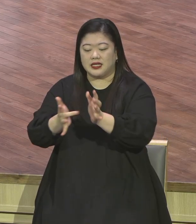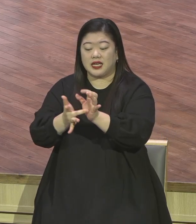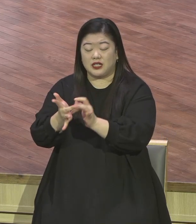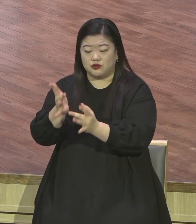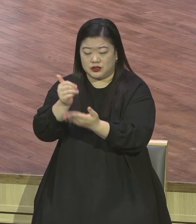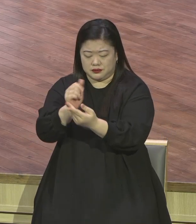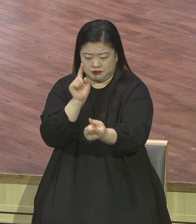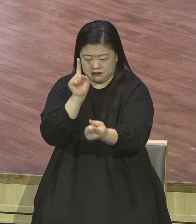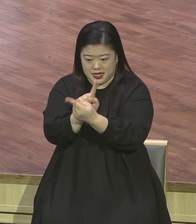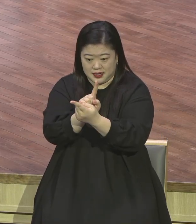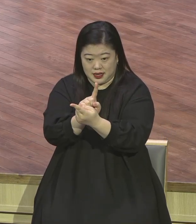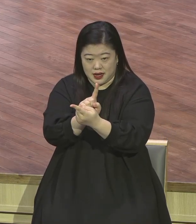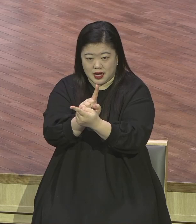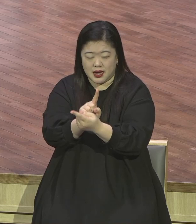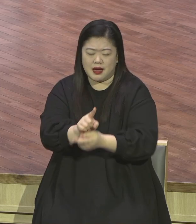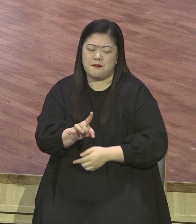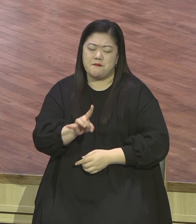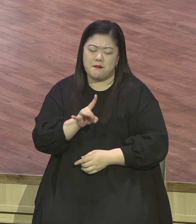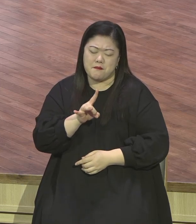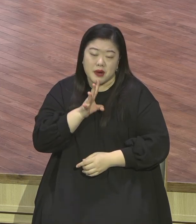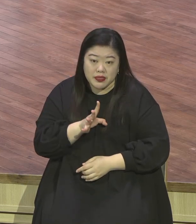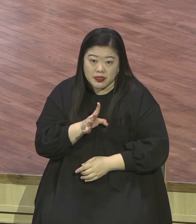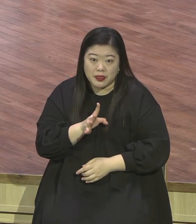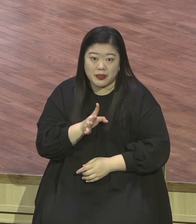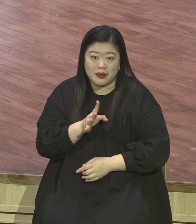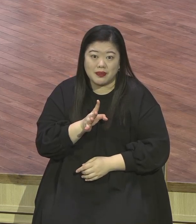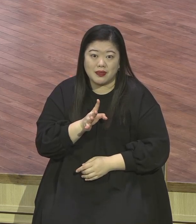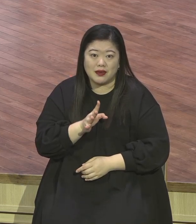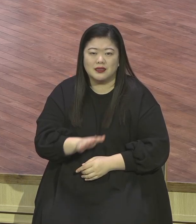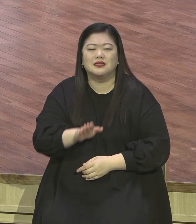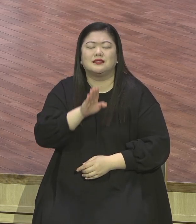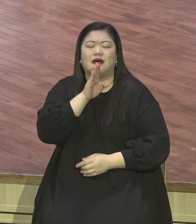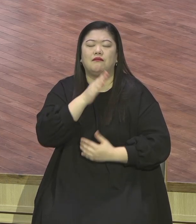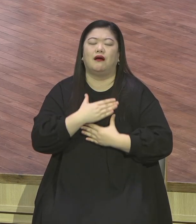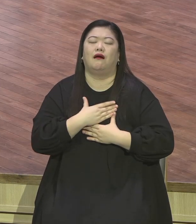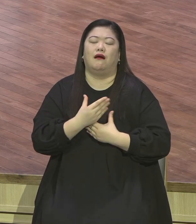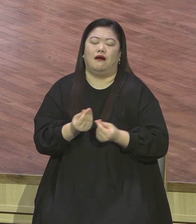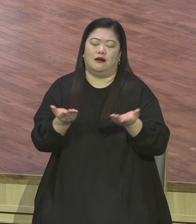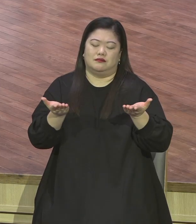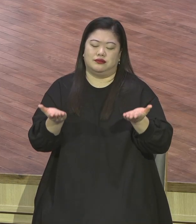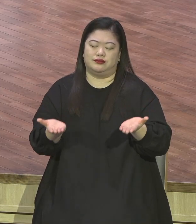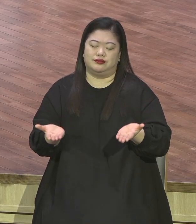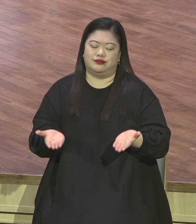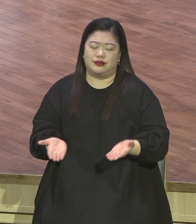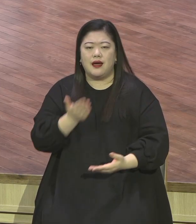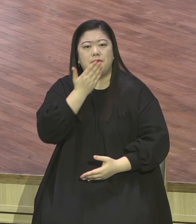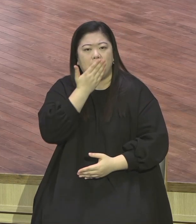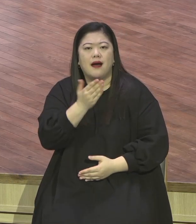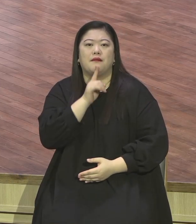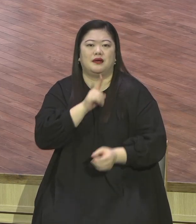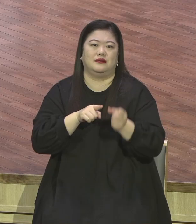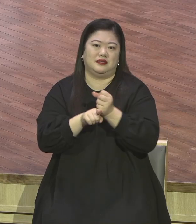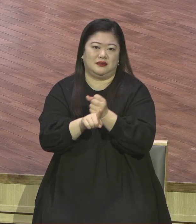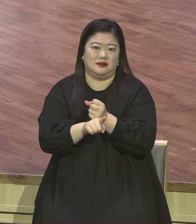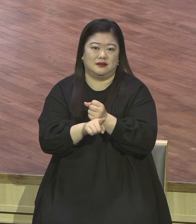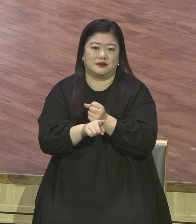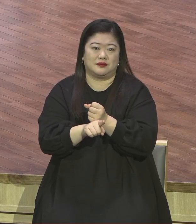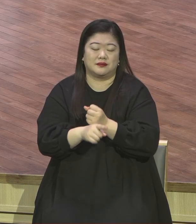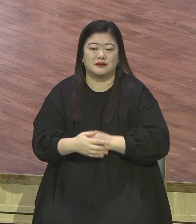예수님을 통해서만 참된 안식이 있다. 이거 알아야 돼요.